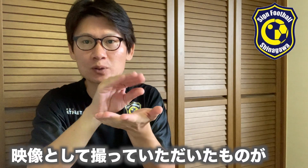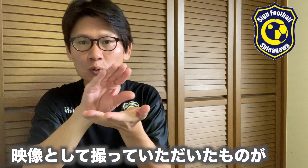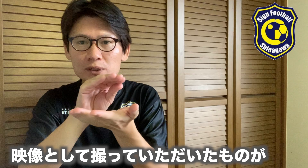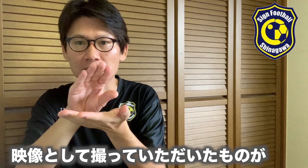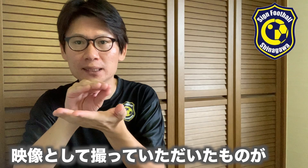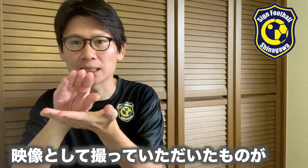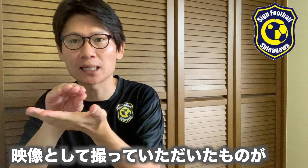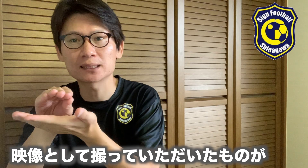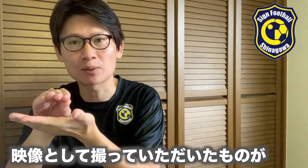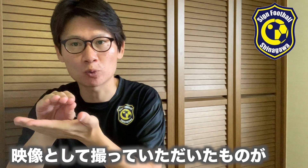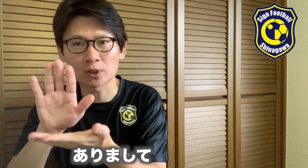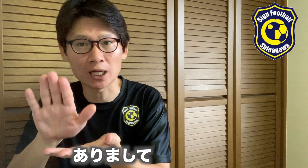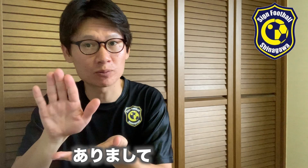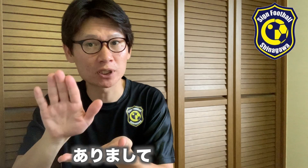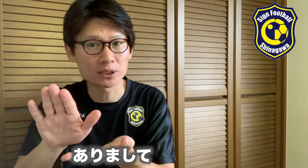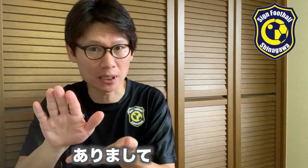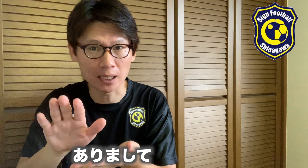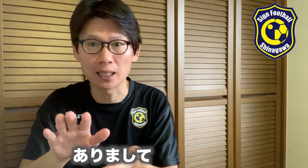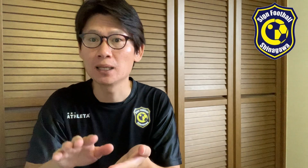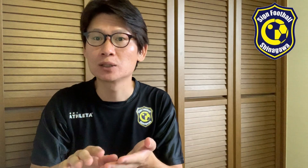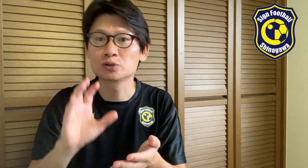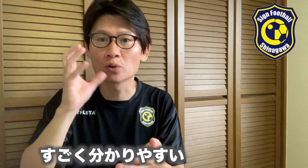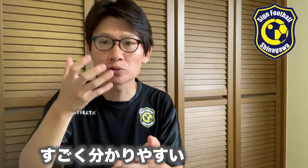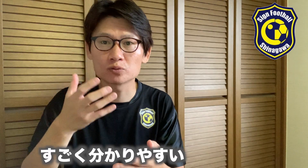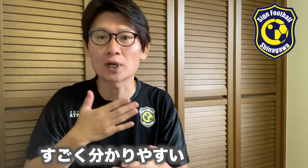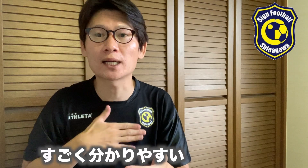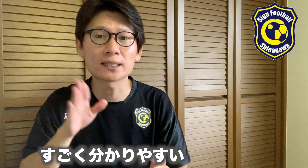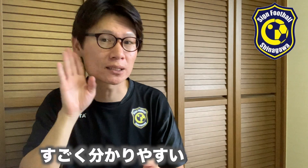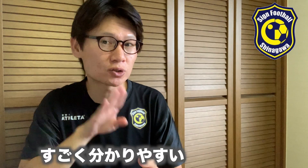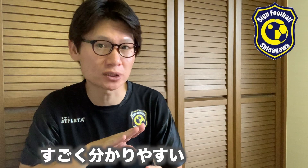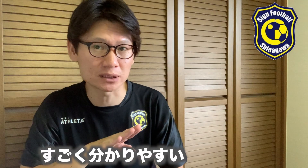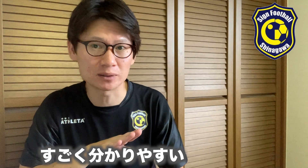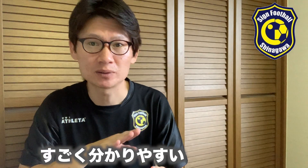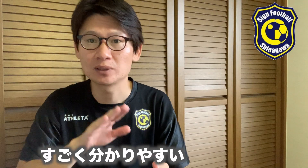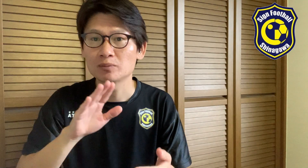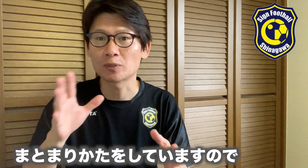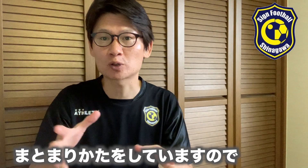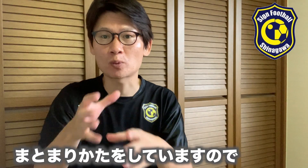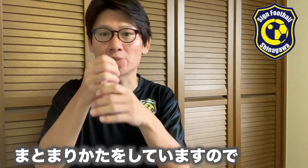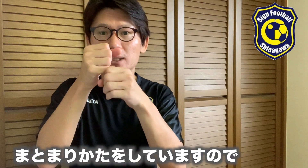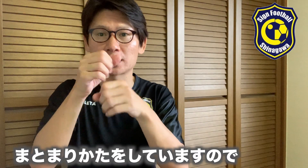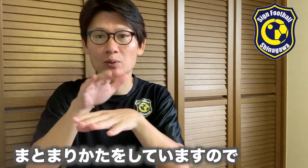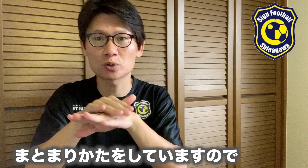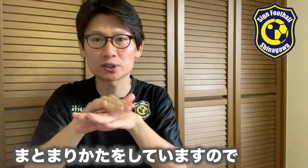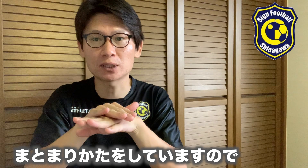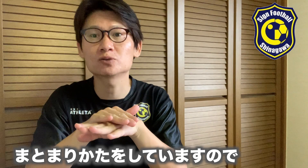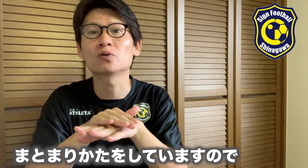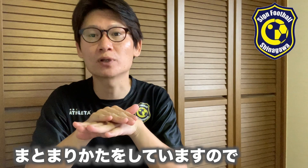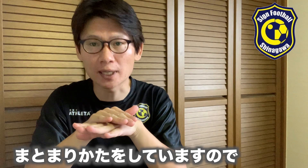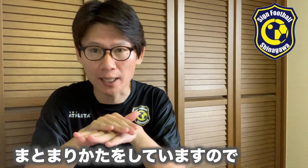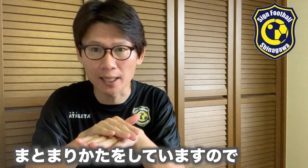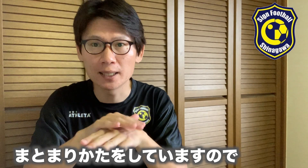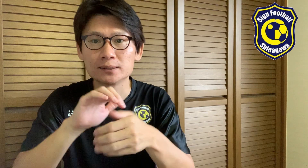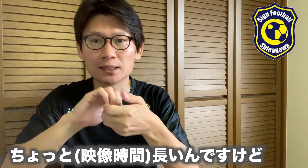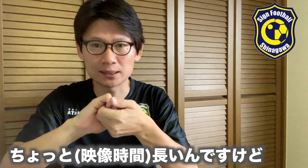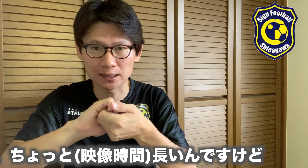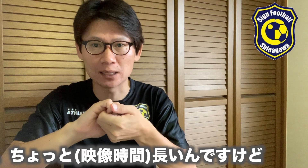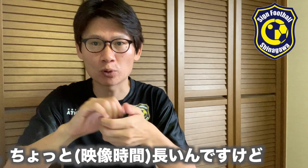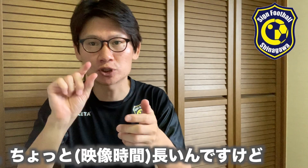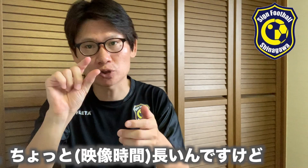っていただいたものがありまして、すごく分かりやすいまとまり方をおっしゃるので、ぜひこれちょっと